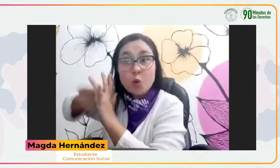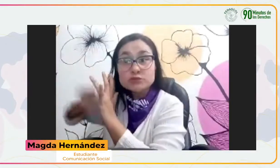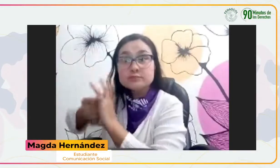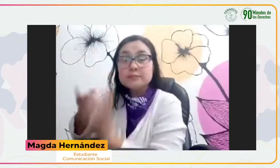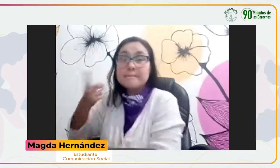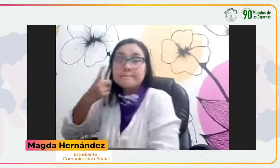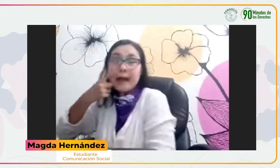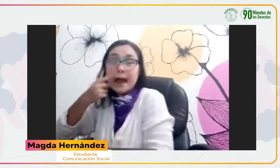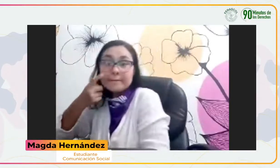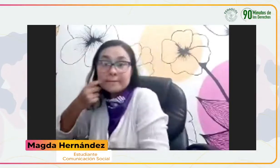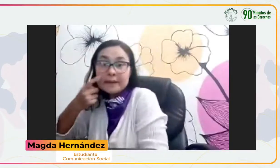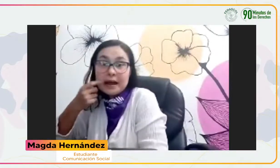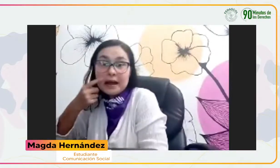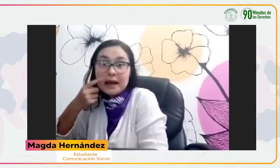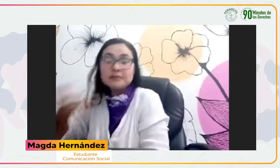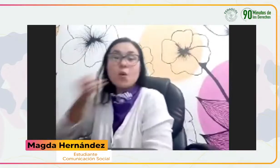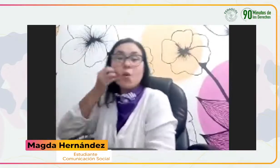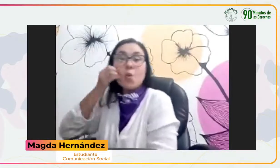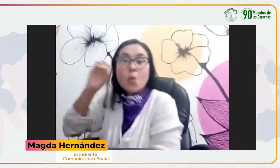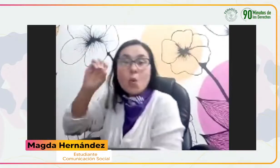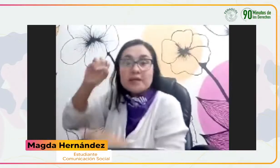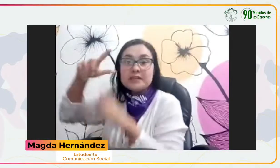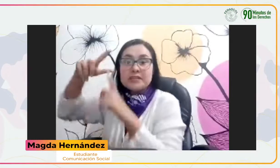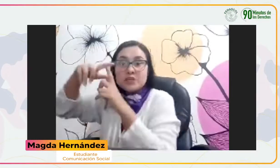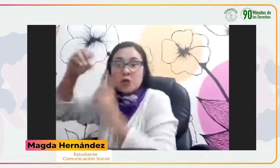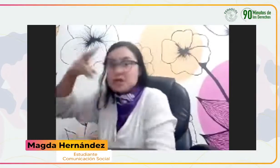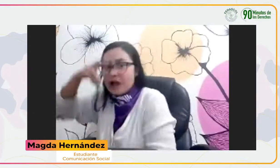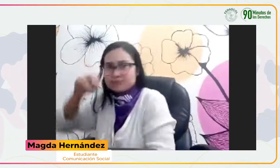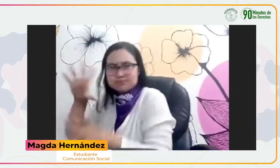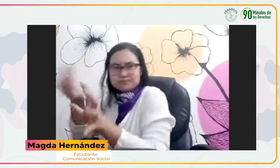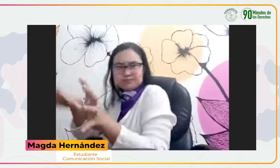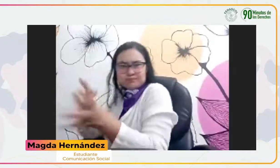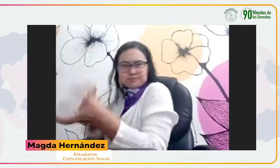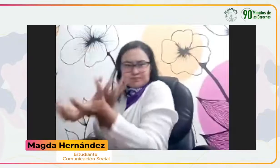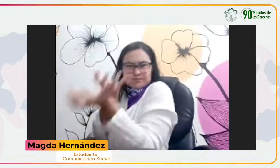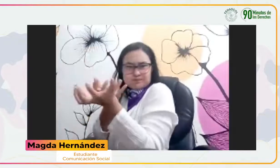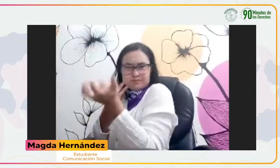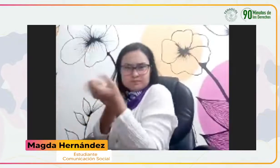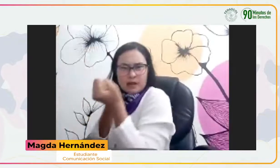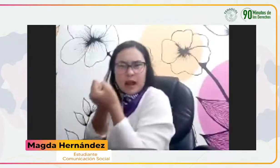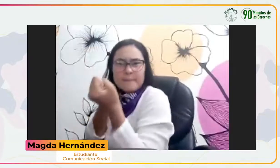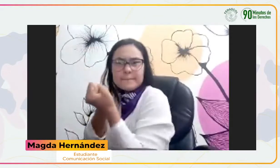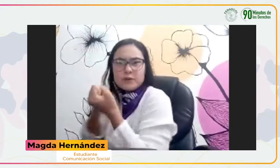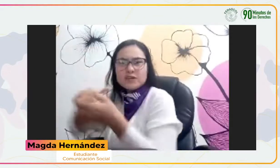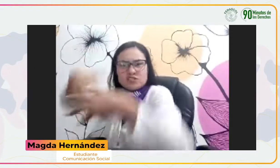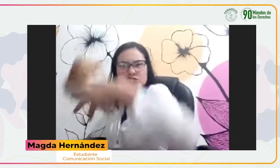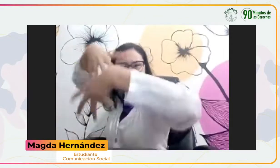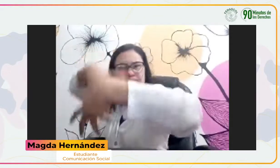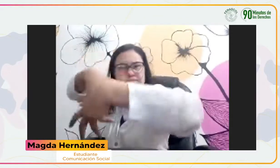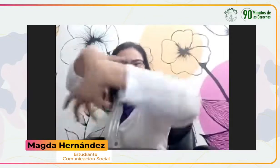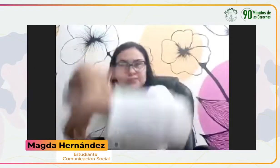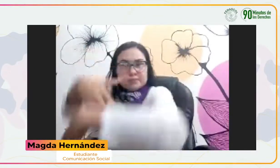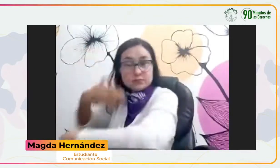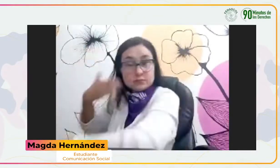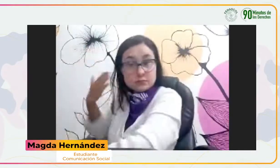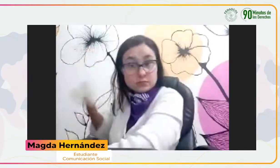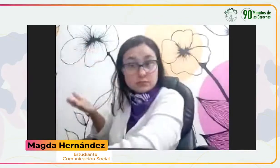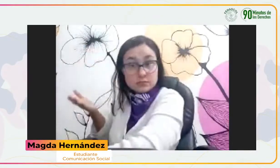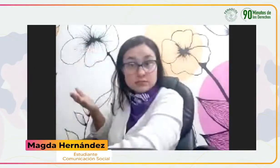ahora. Realmente estas mujeres estaban acompañadas de hombres, de sus esposos, de sus padres, de sus abuelos, y realmente